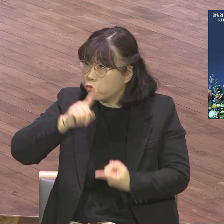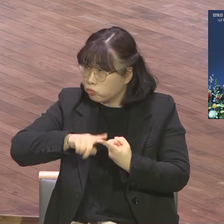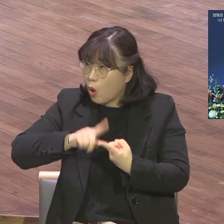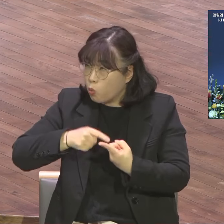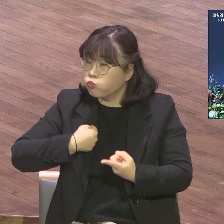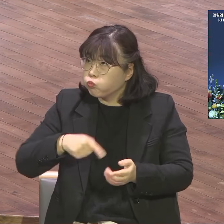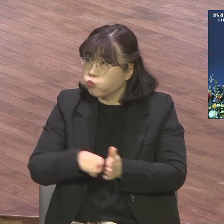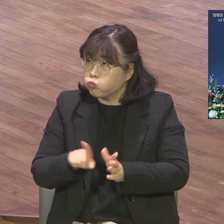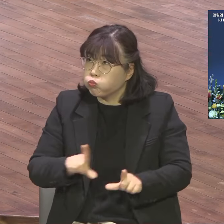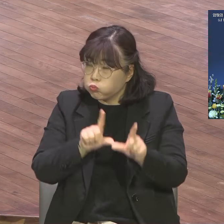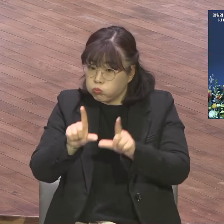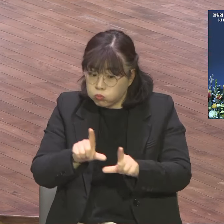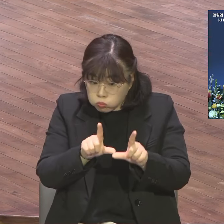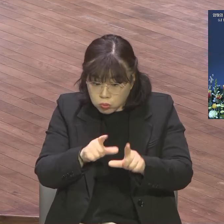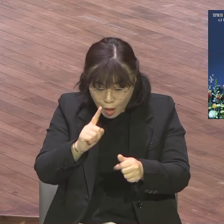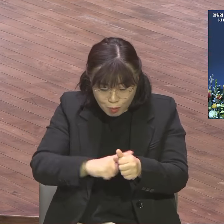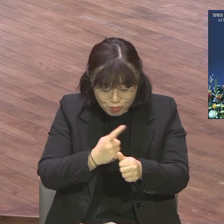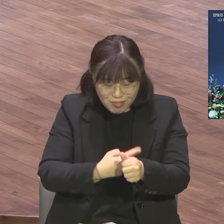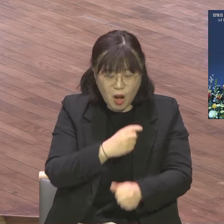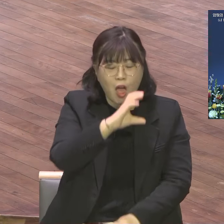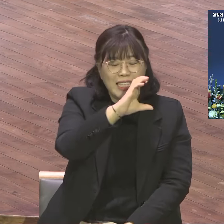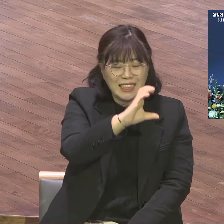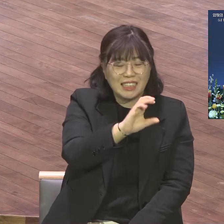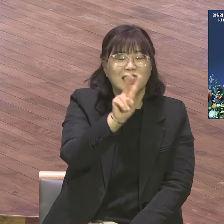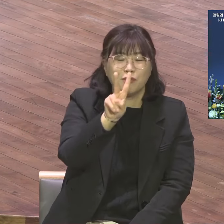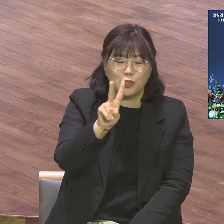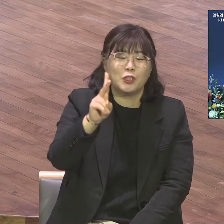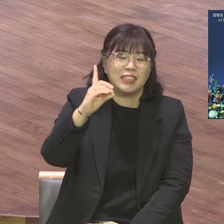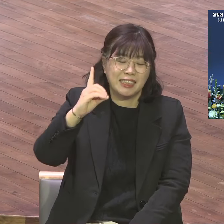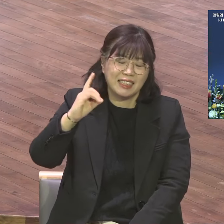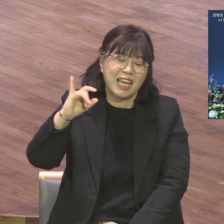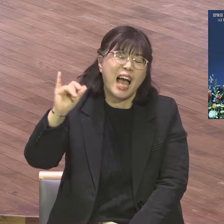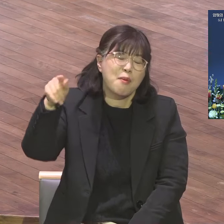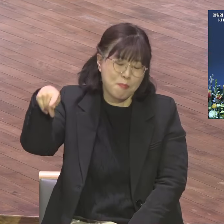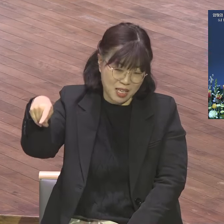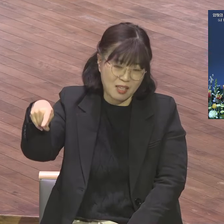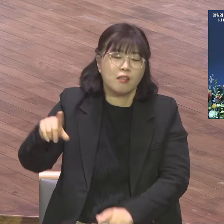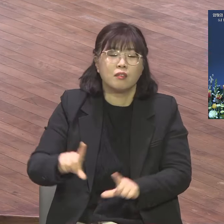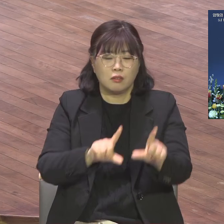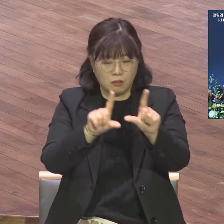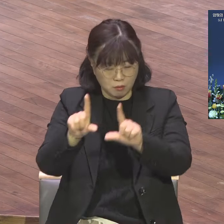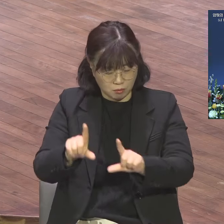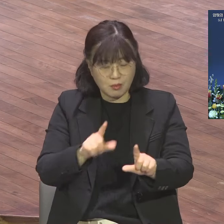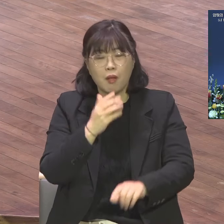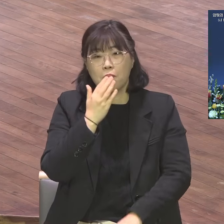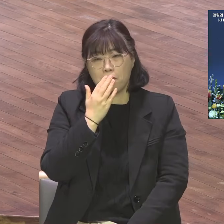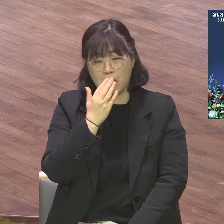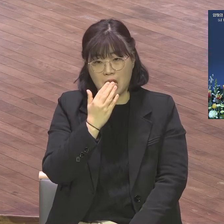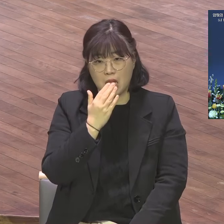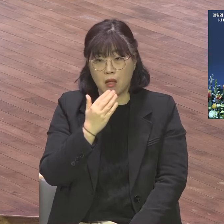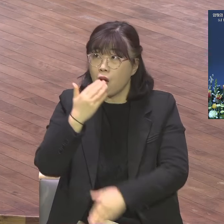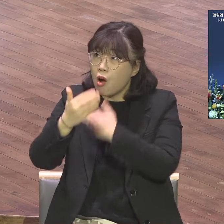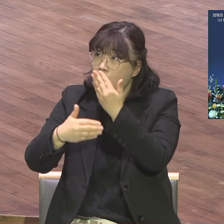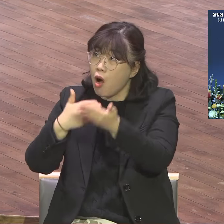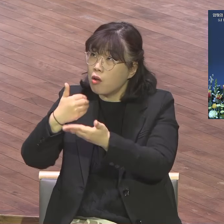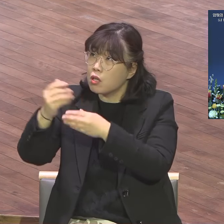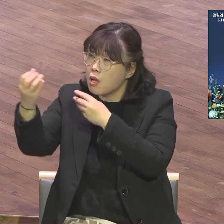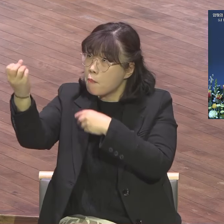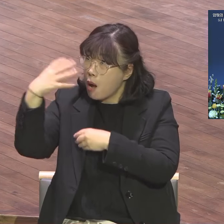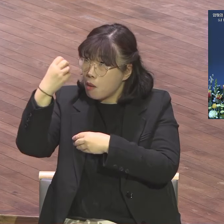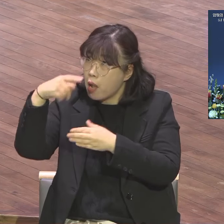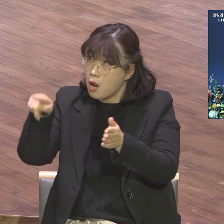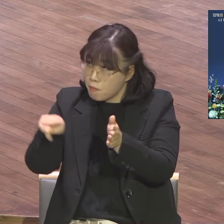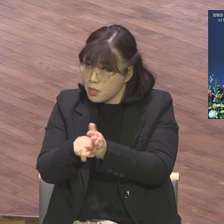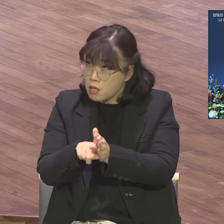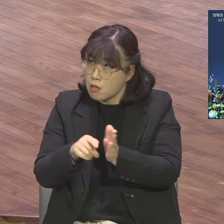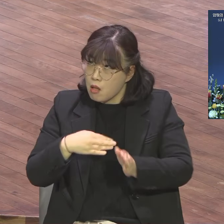CVDIP의 삶이라 그럽니다. 언약으로 시작했어. 그냥 바로 성취되는 이 삶이 돼야지. 말씀이 언약, 내 삶이